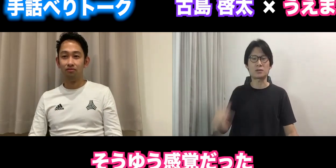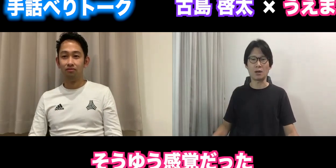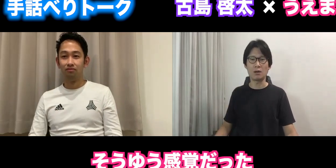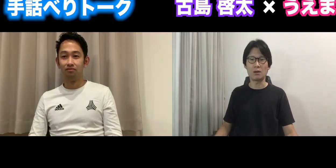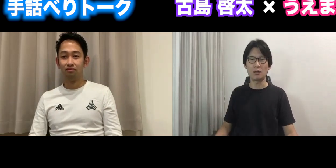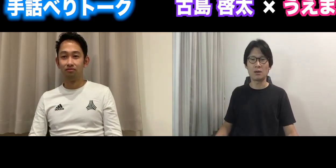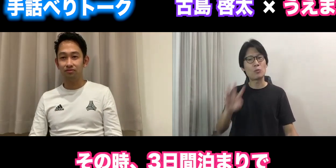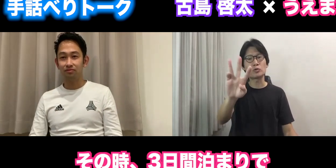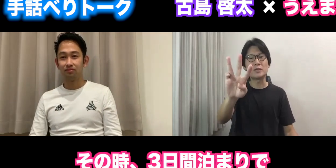た